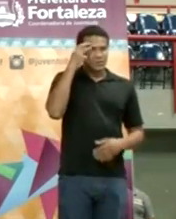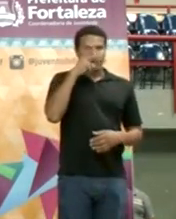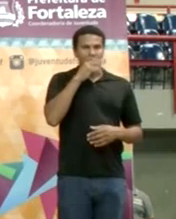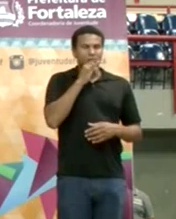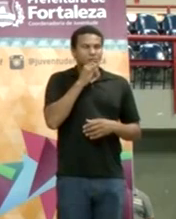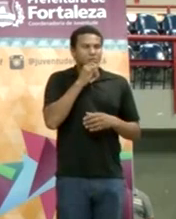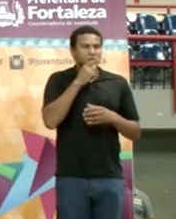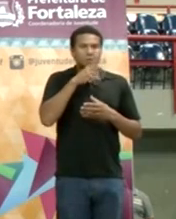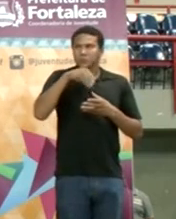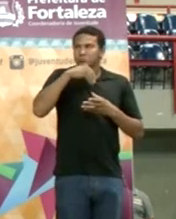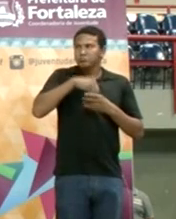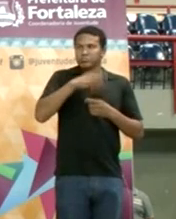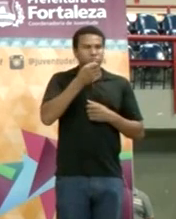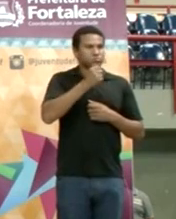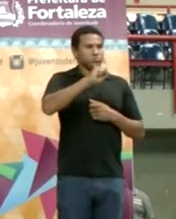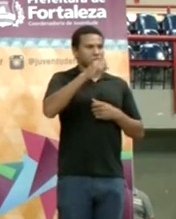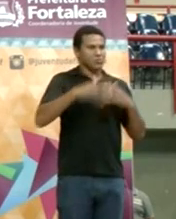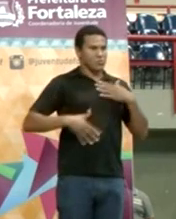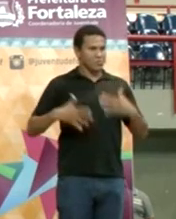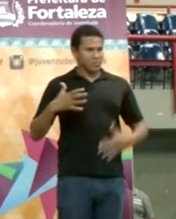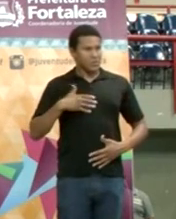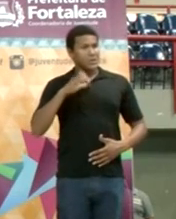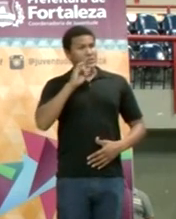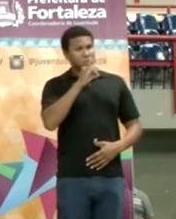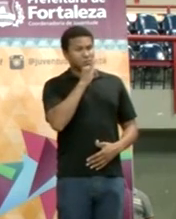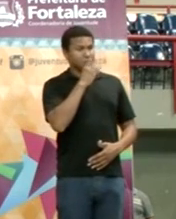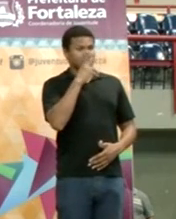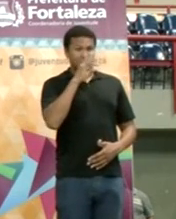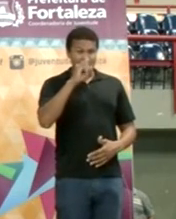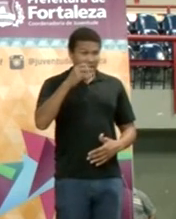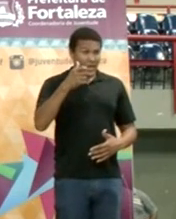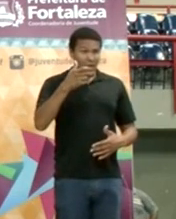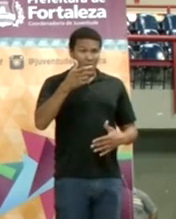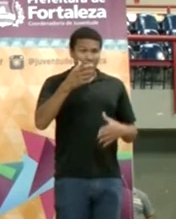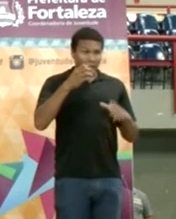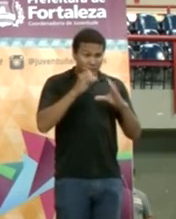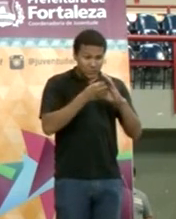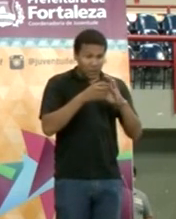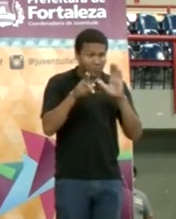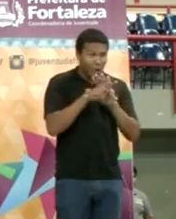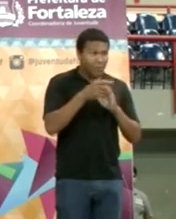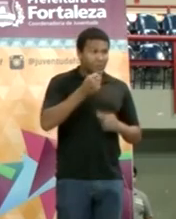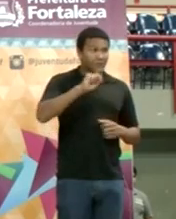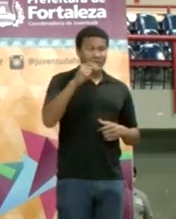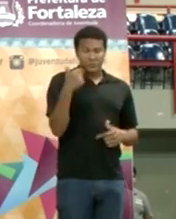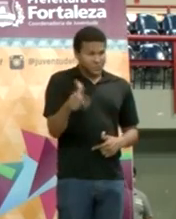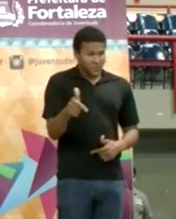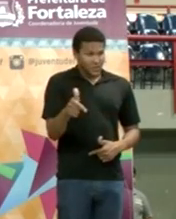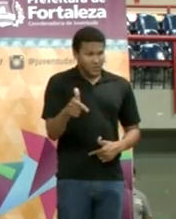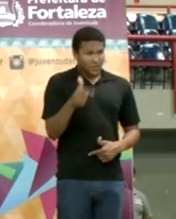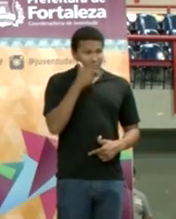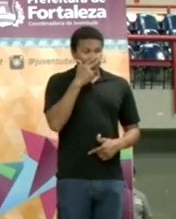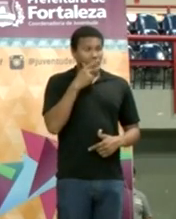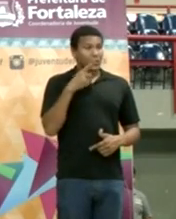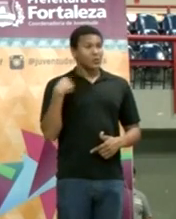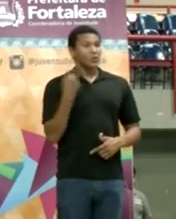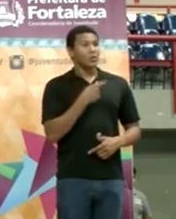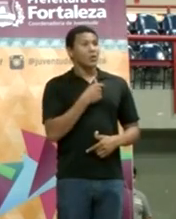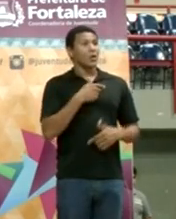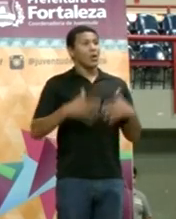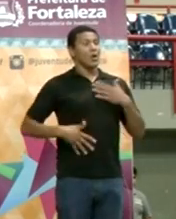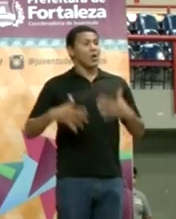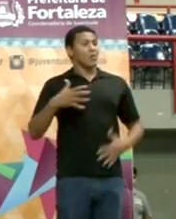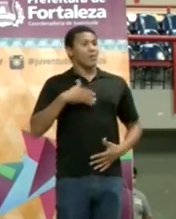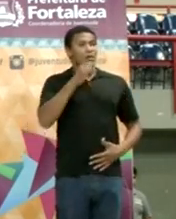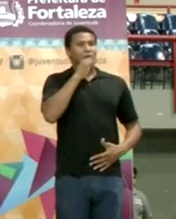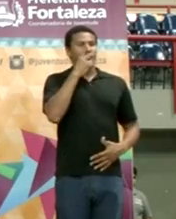e, consequentemente, sem essa célula de defesa, o nosso corpo se torna vulnerável. Então, por exemplo,